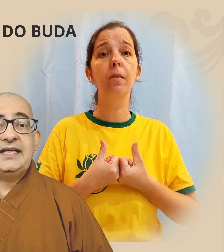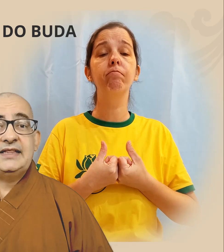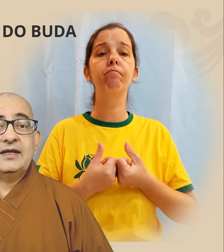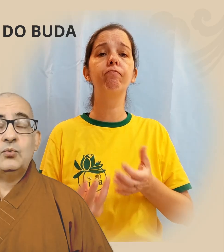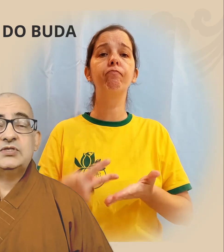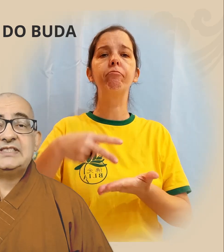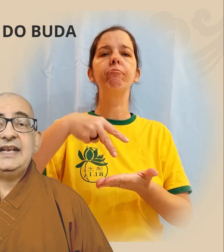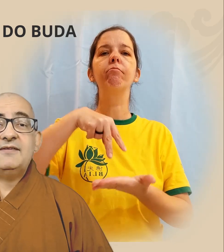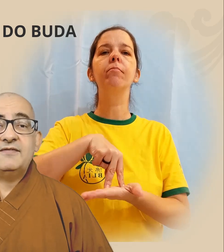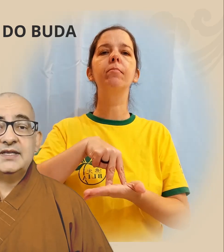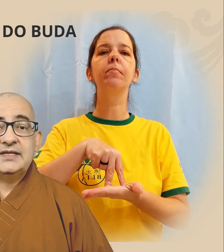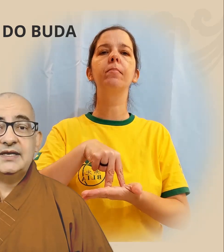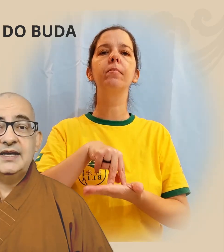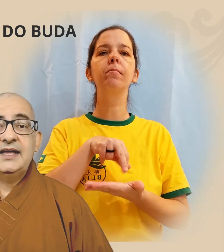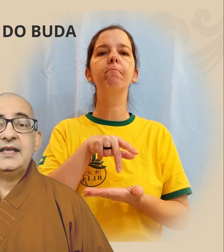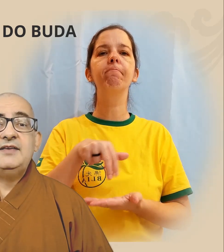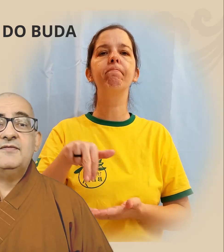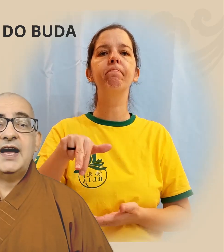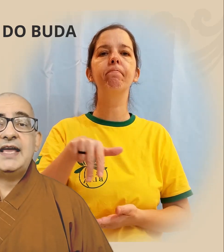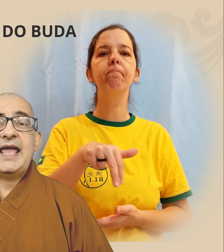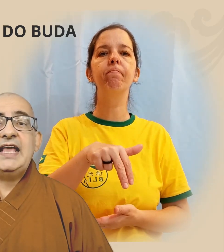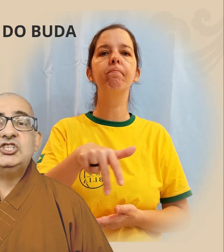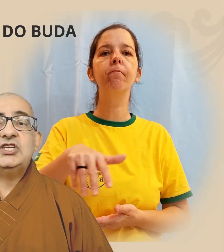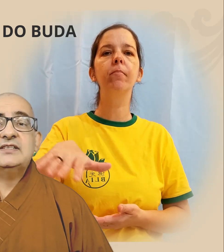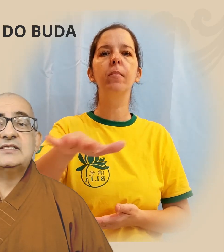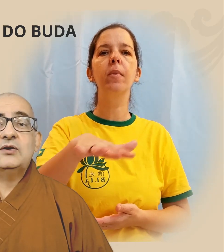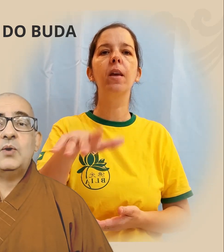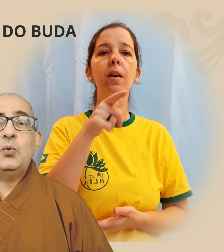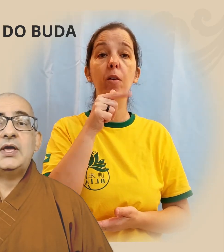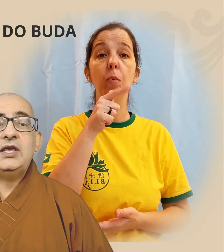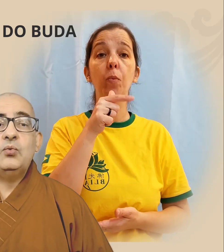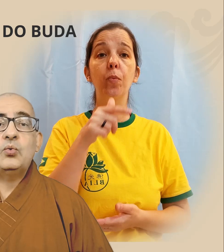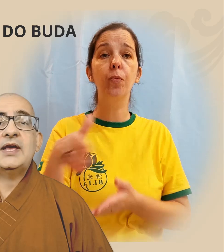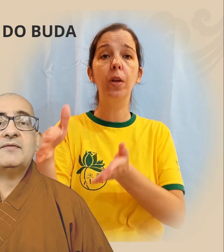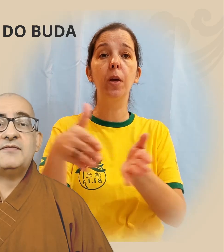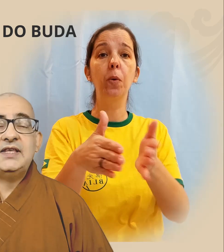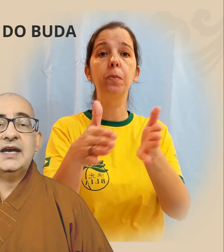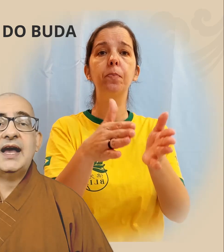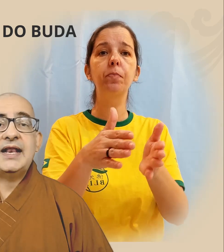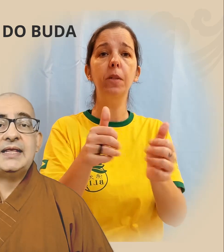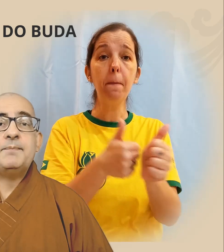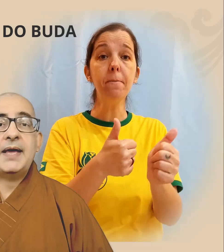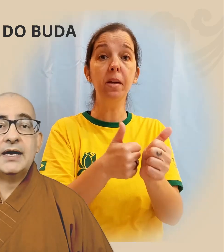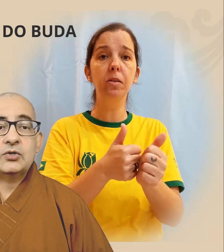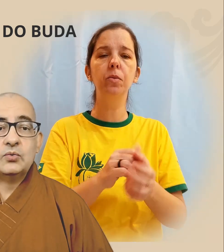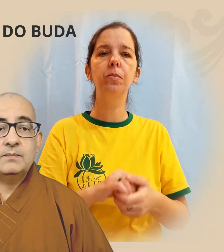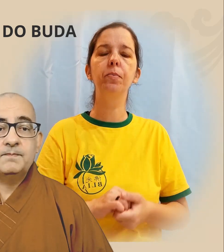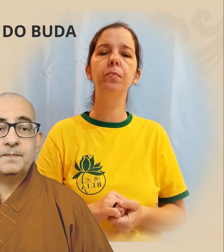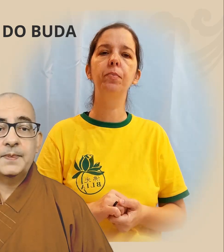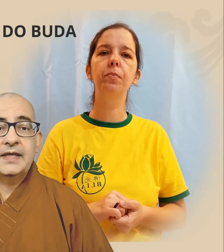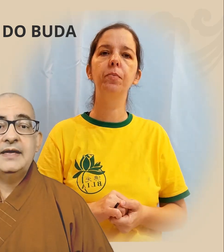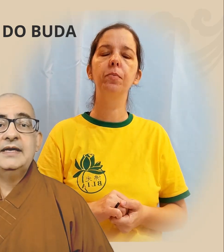Siddhartha então se levanta e vai em direção ao rio que havia ali perto.